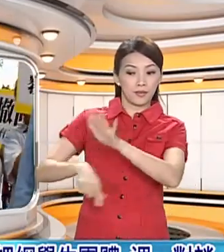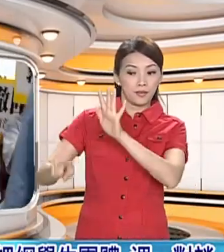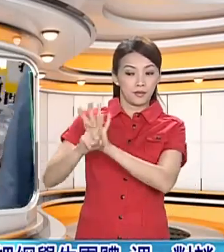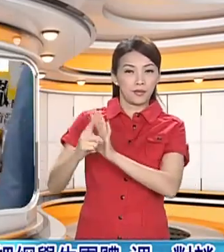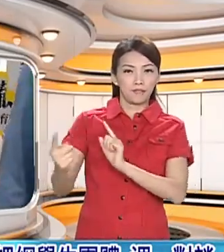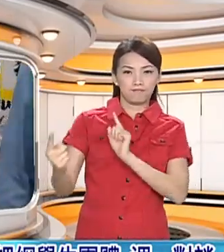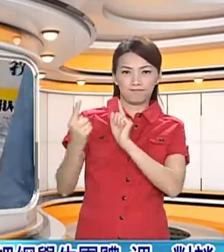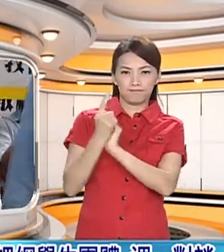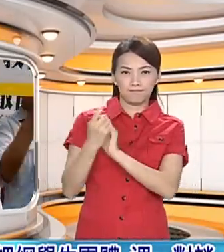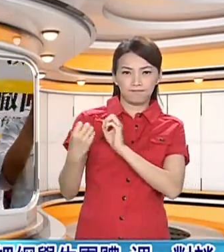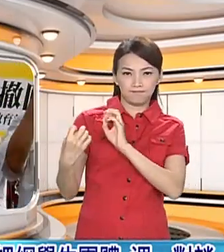对谈。